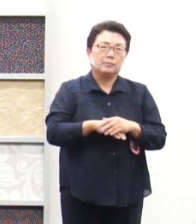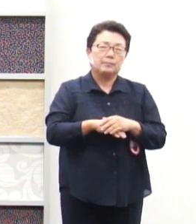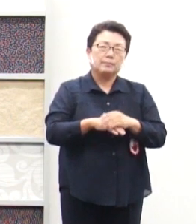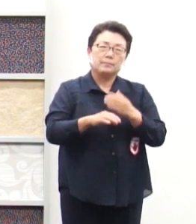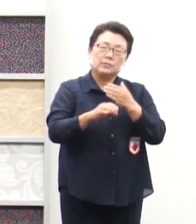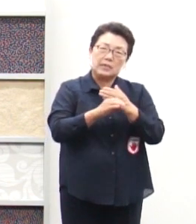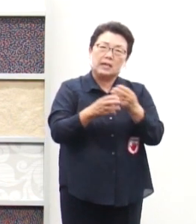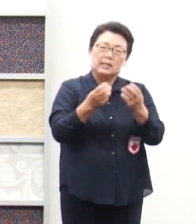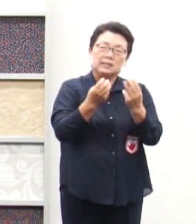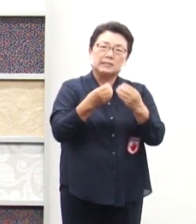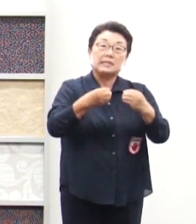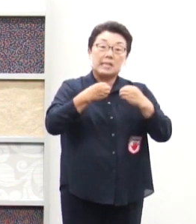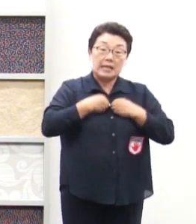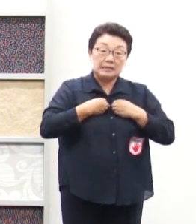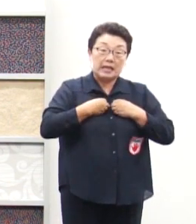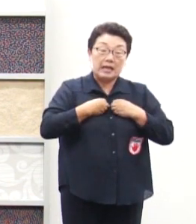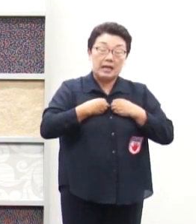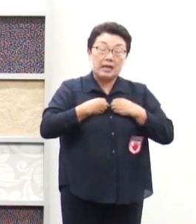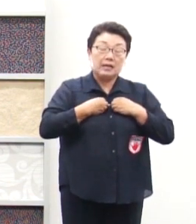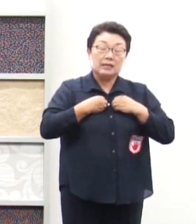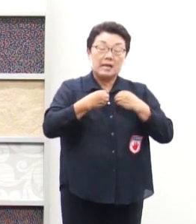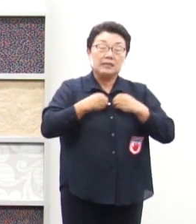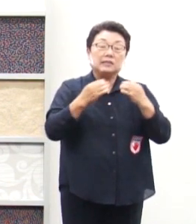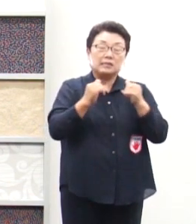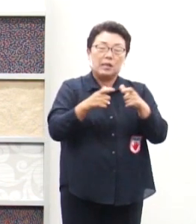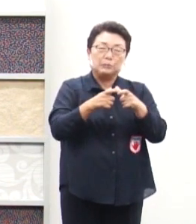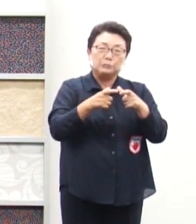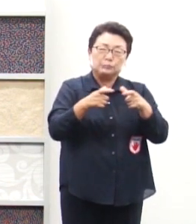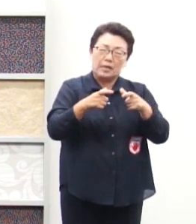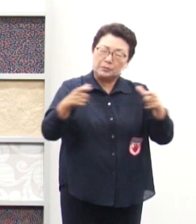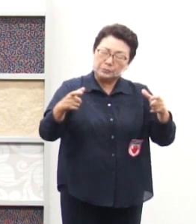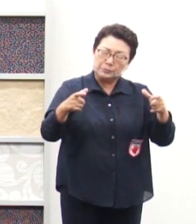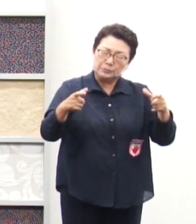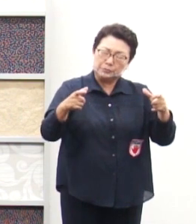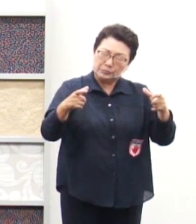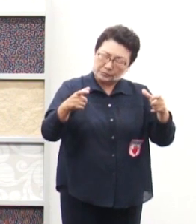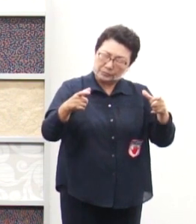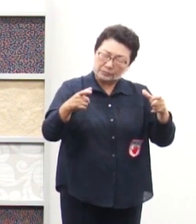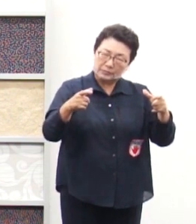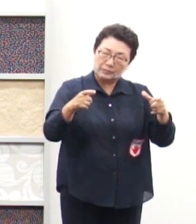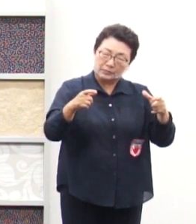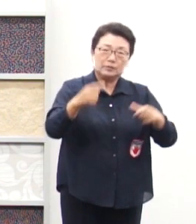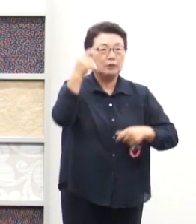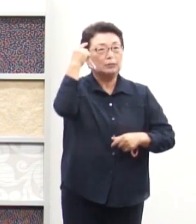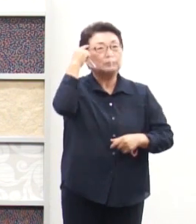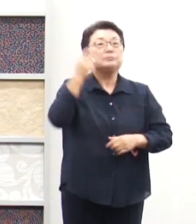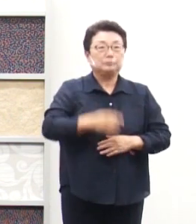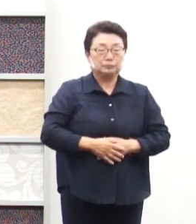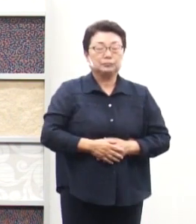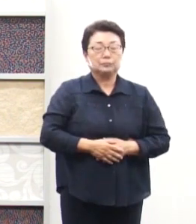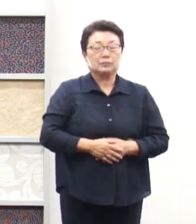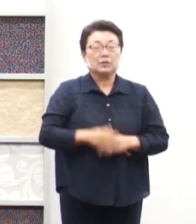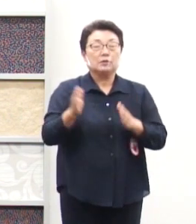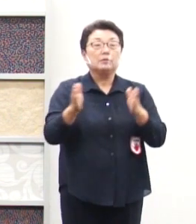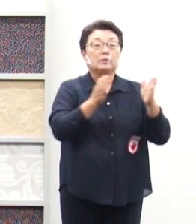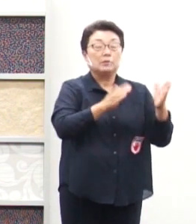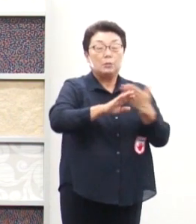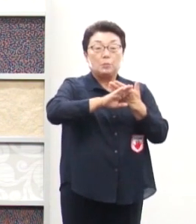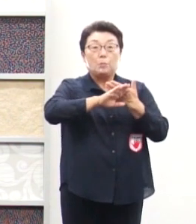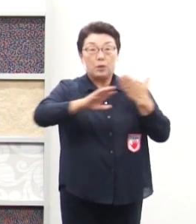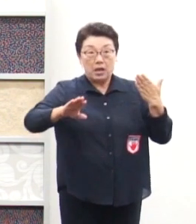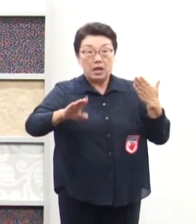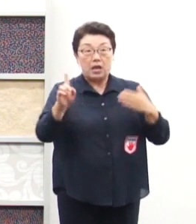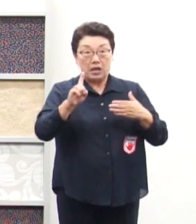合によってはもう少し感染者が増えていくということは考えられます。そしてその他